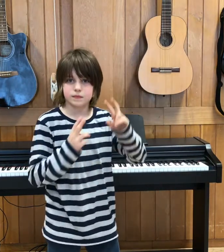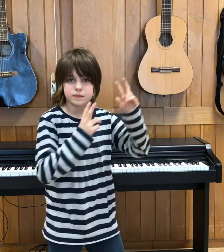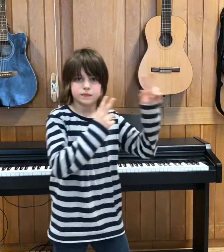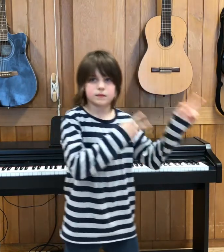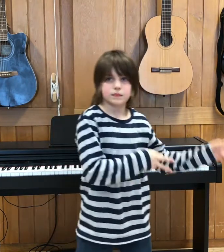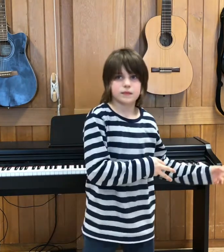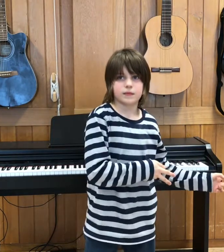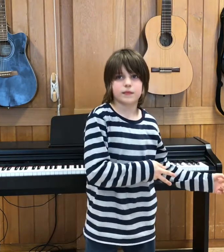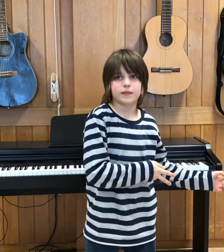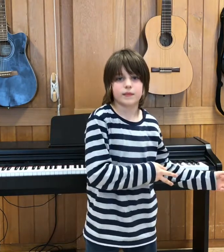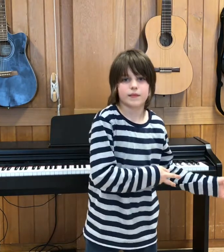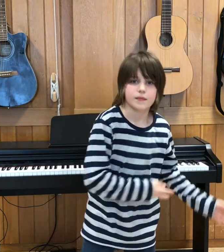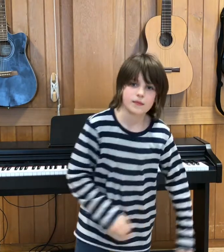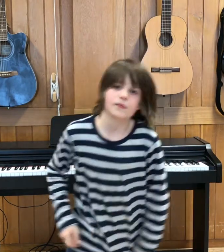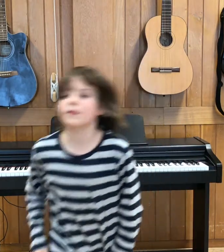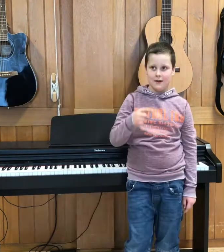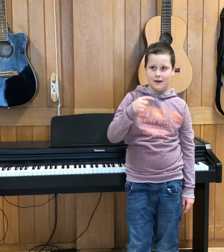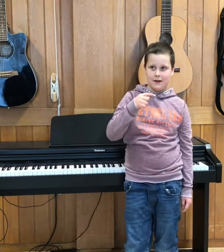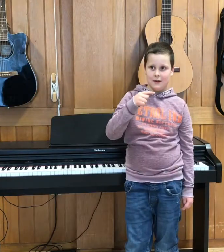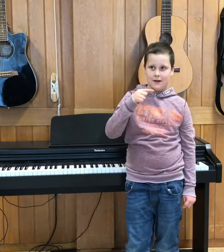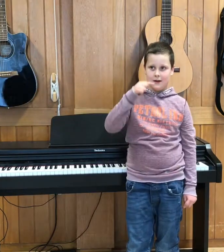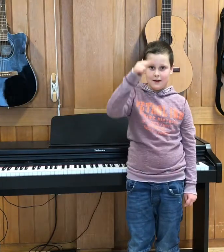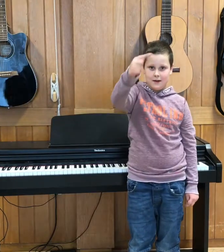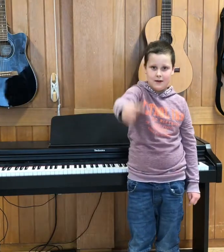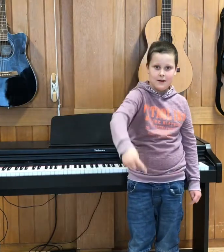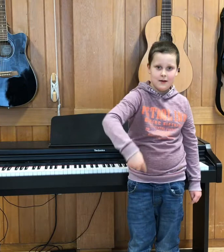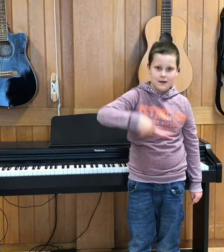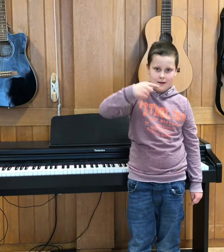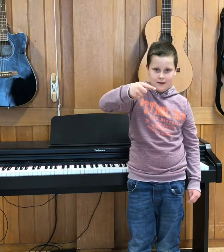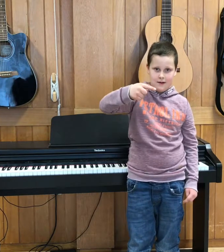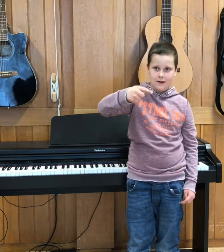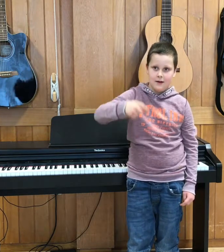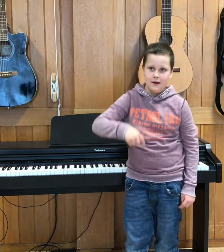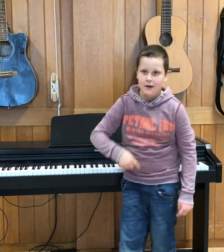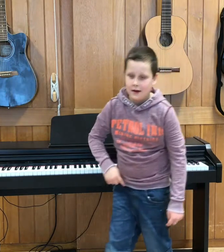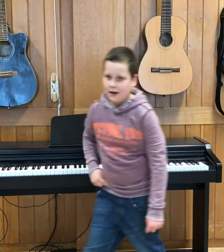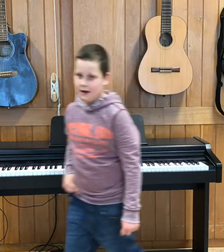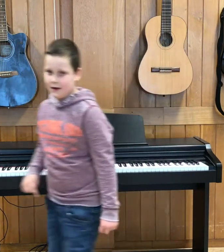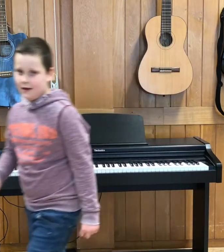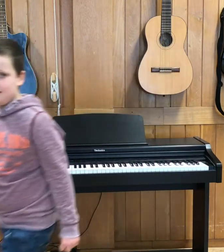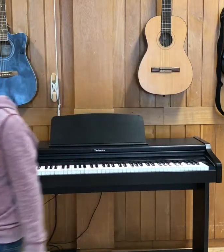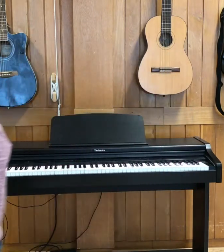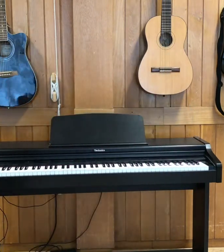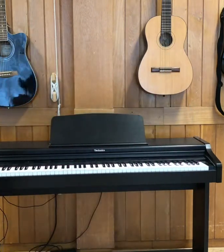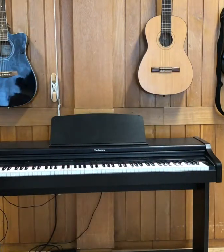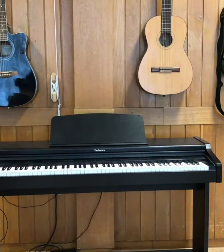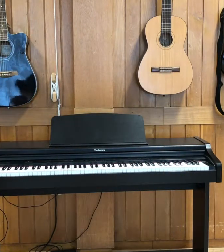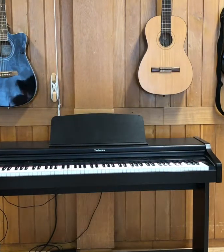und Erinnerung ist, was morgen überbleibt Ist egal, dann halt nochmal